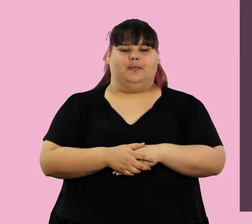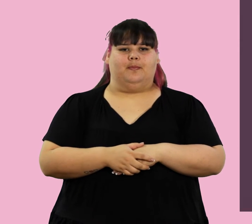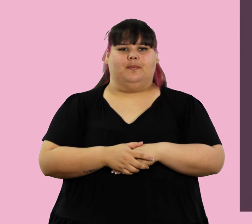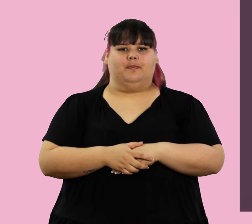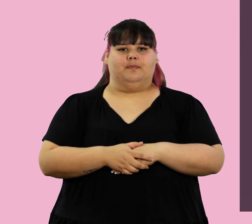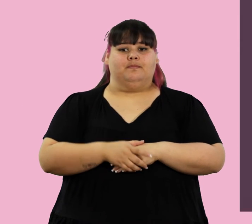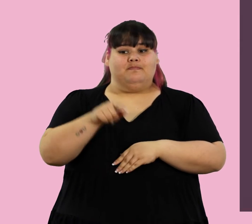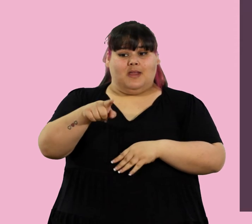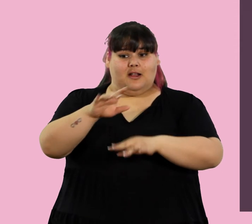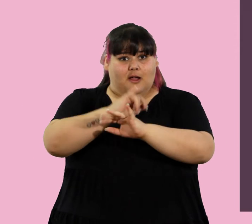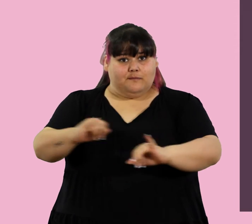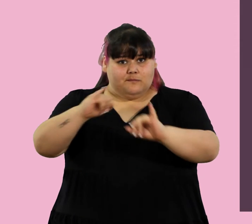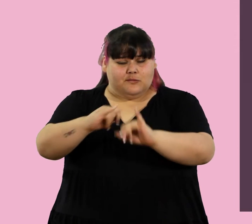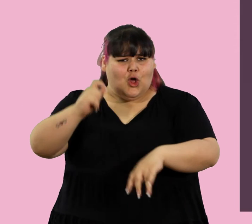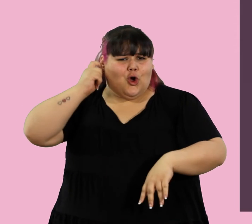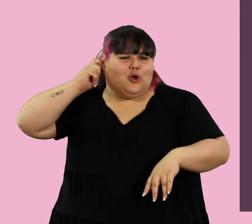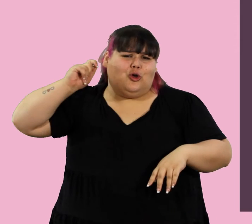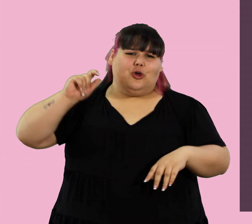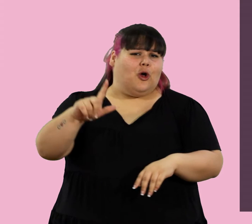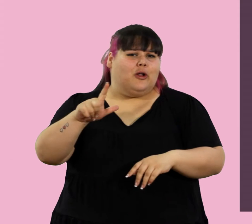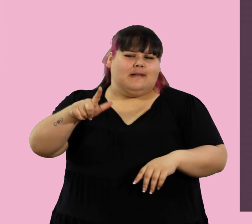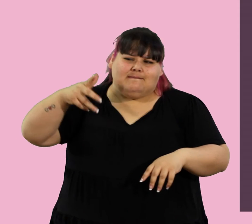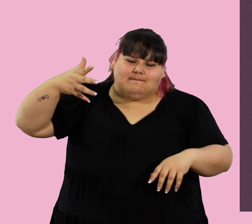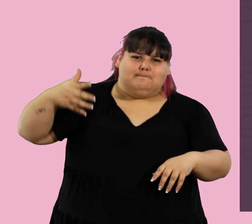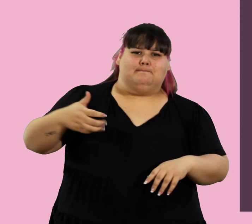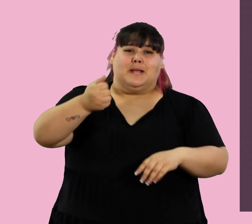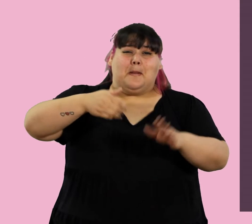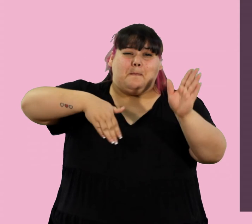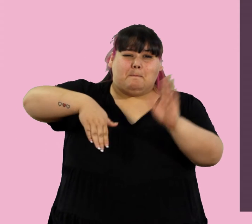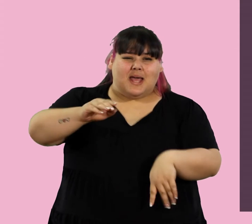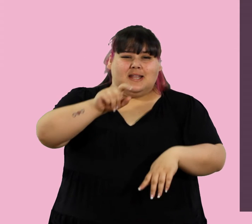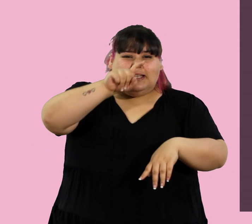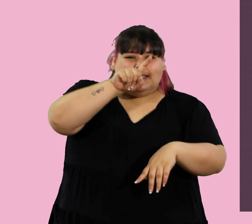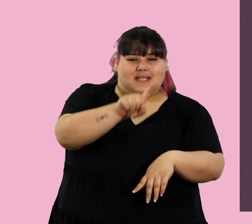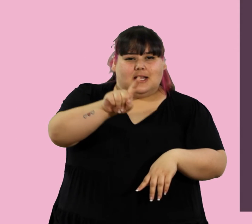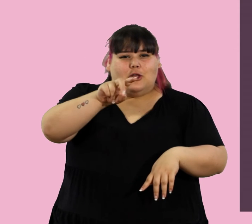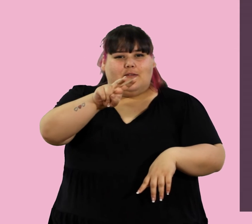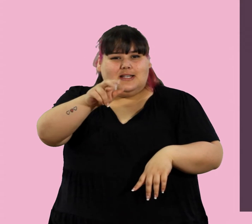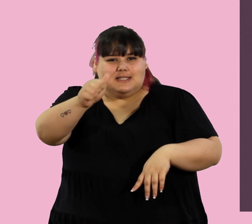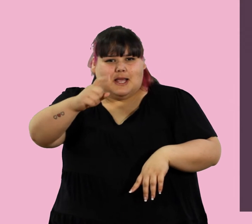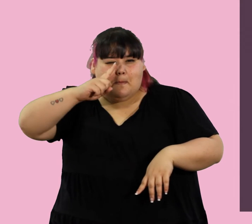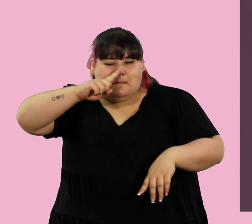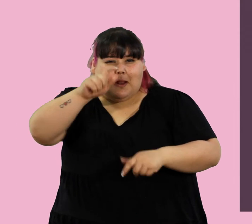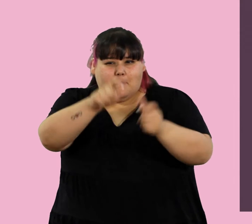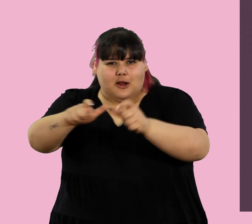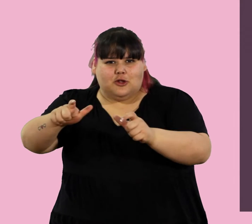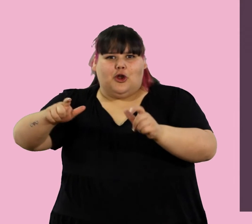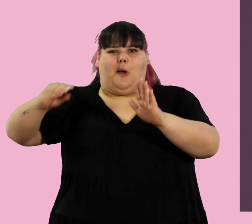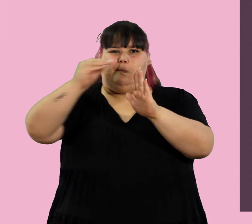Esta iniciativa fue un éxito y logró que más de 126.000 personas se registraran